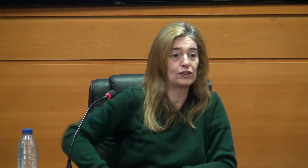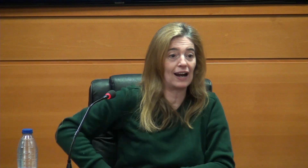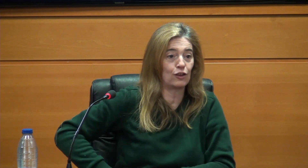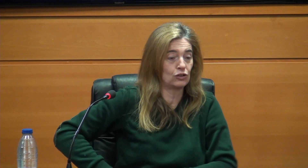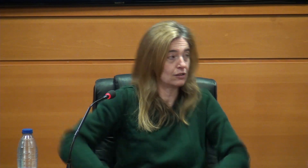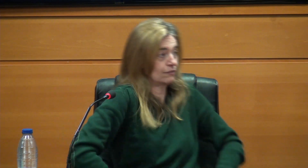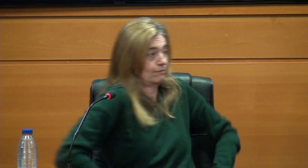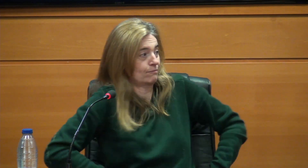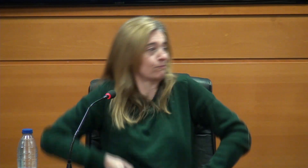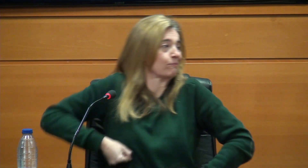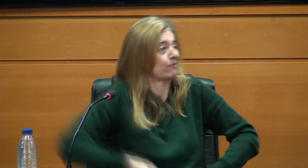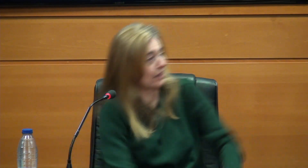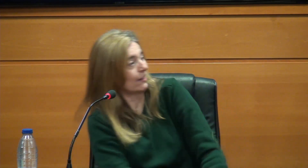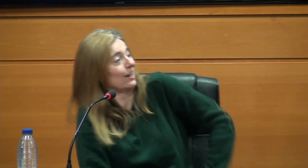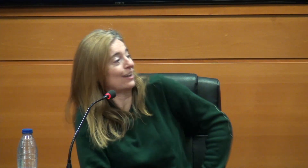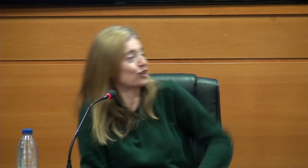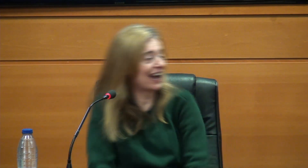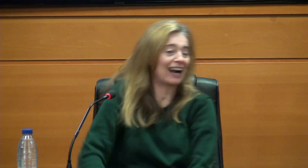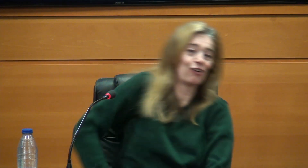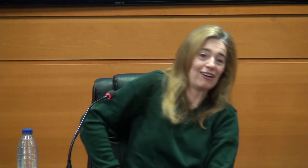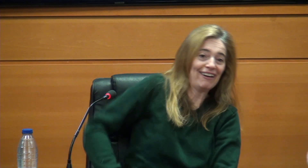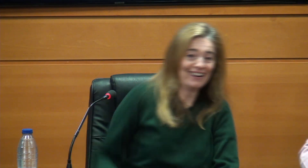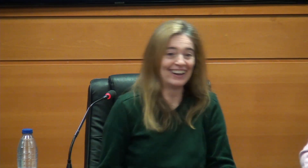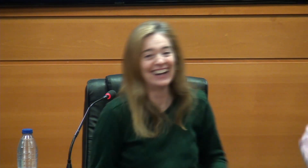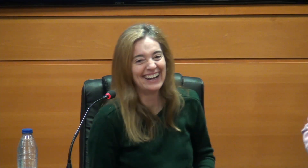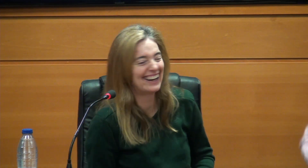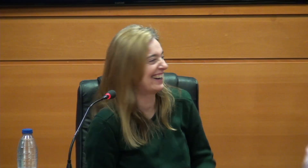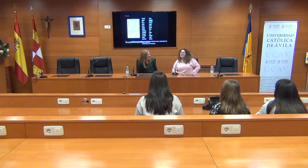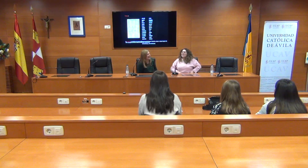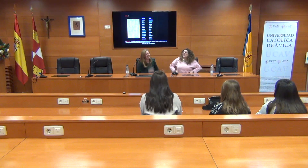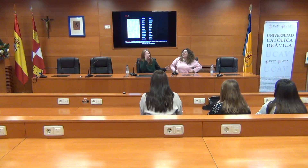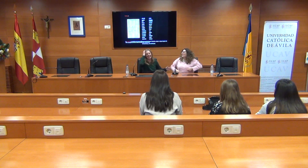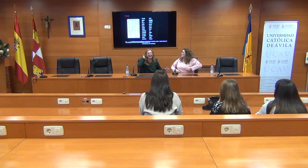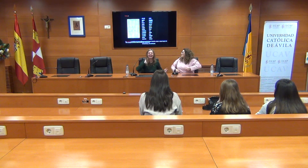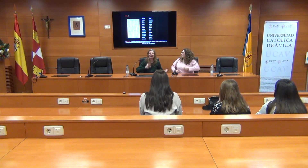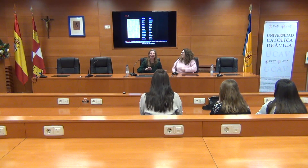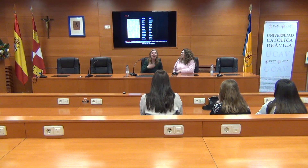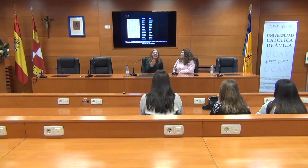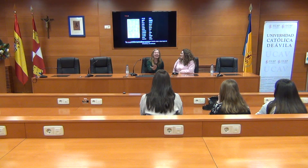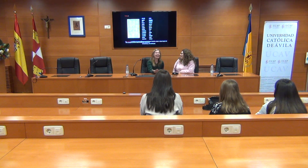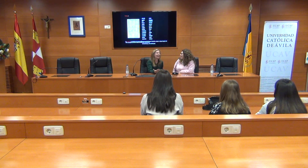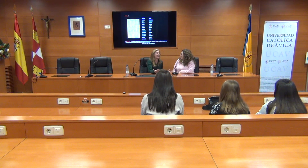Leo tarde y media lo mismo bueno Leo un poco cuesta un poco más